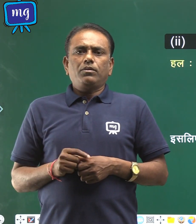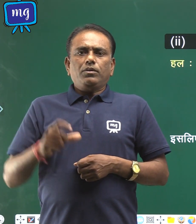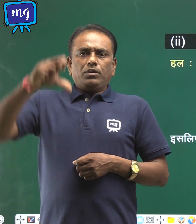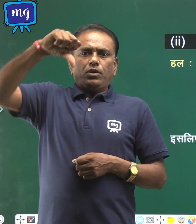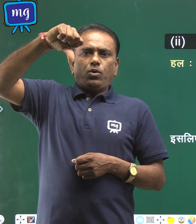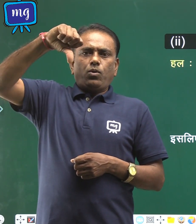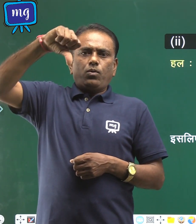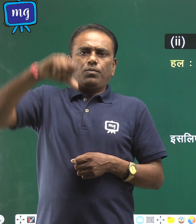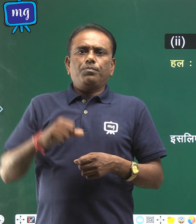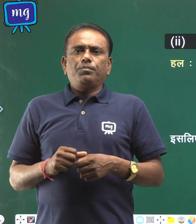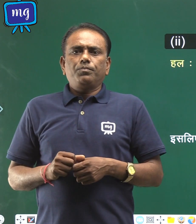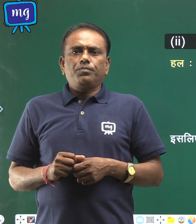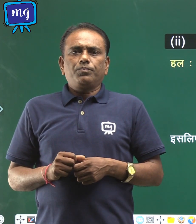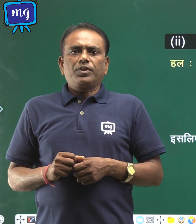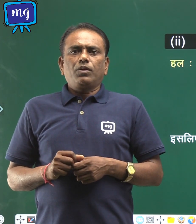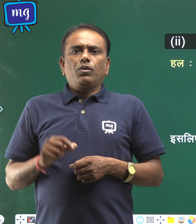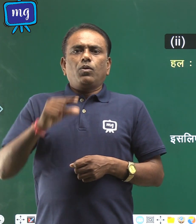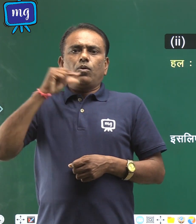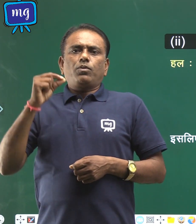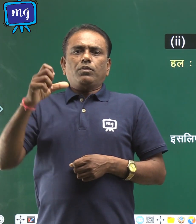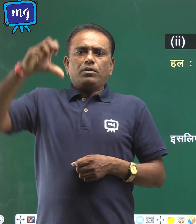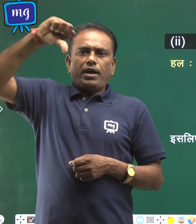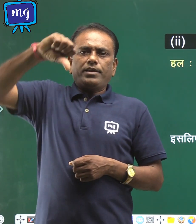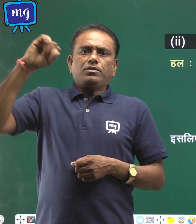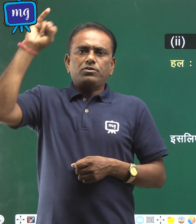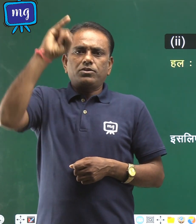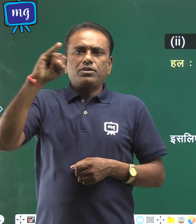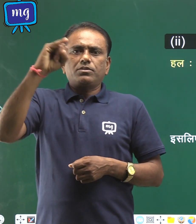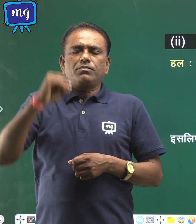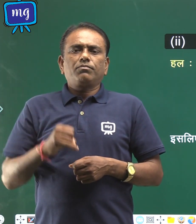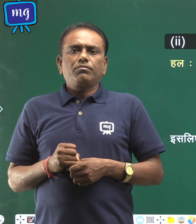9 और 96।